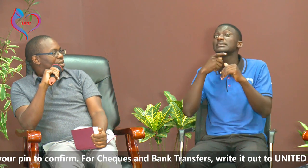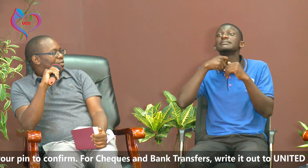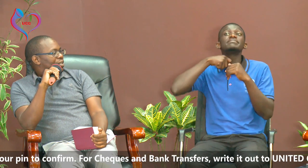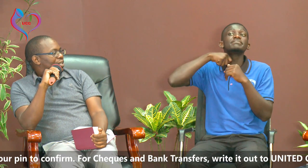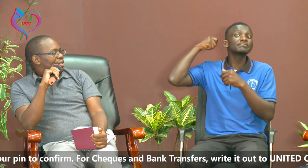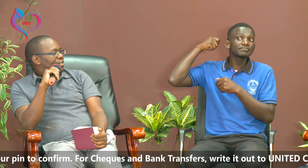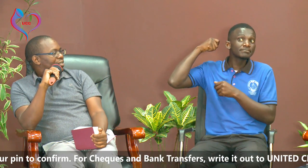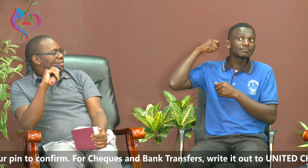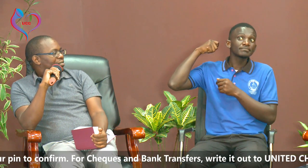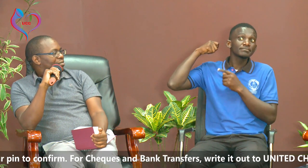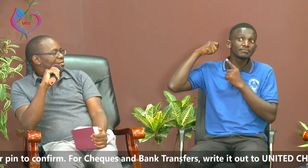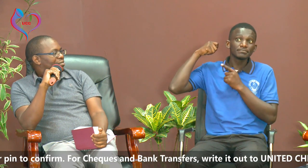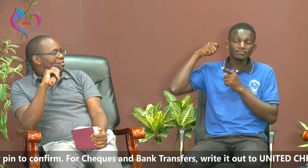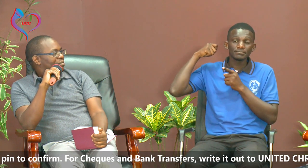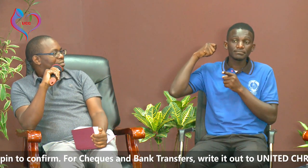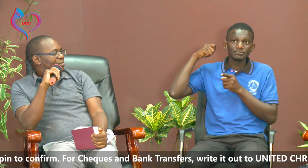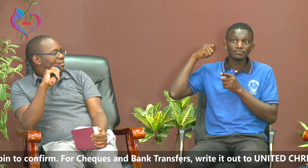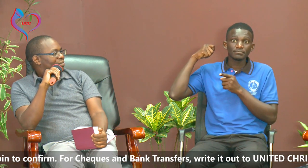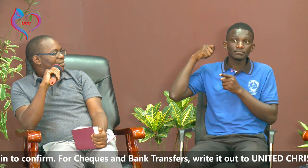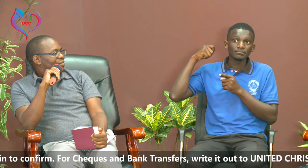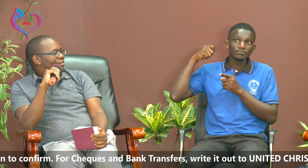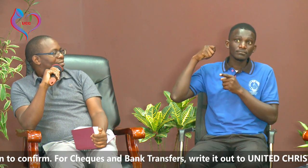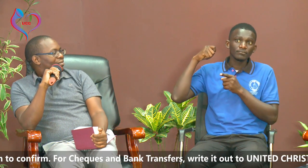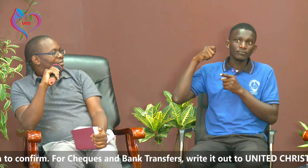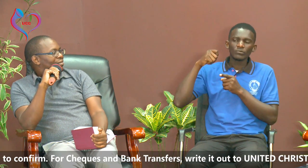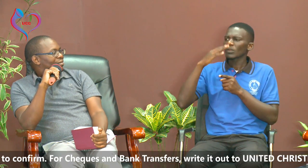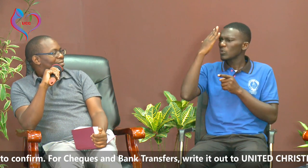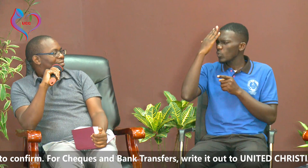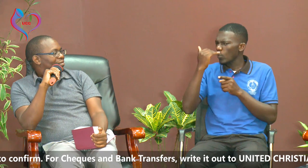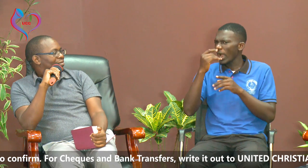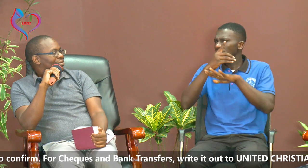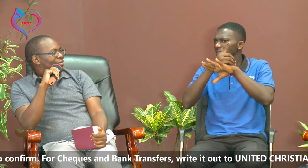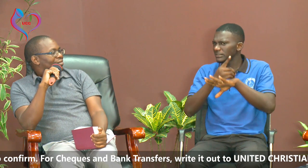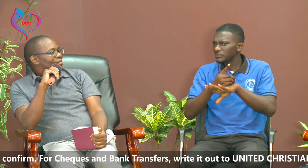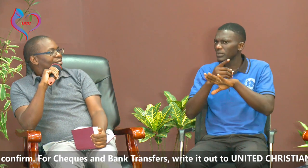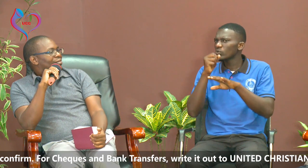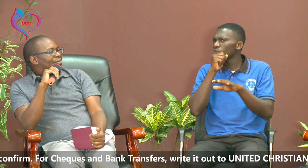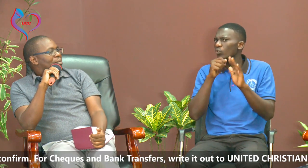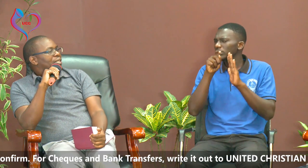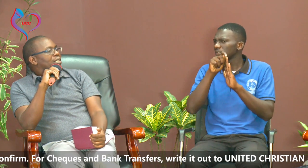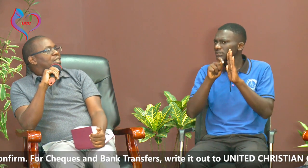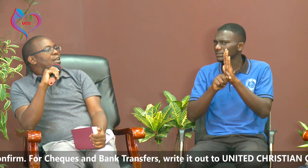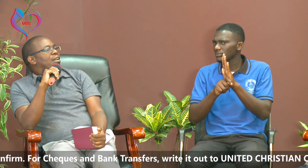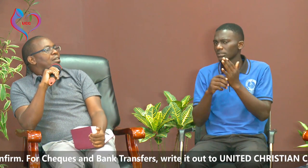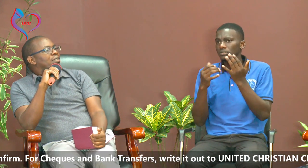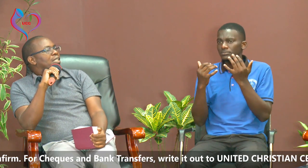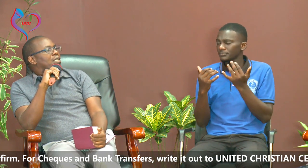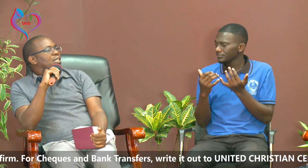anaifo anai e anai ha chichuzo kiri awo lwachi besigama nnyo kundagano enkadde amateeka tegatandika